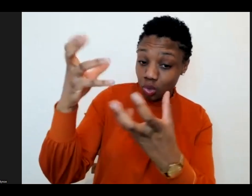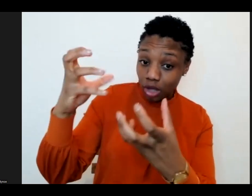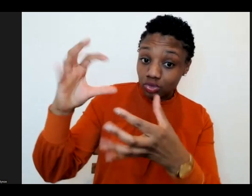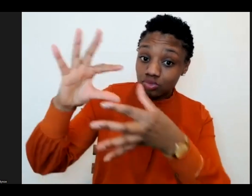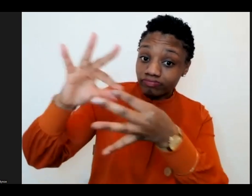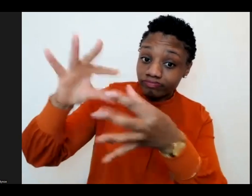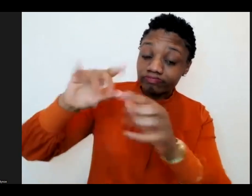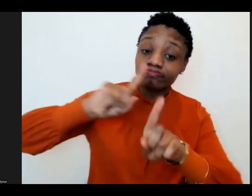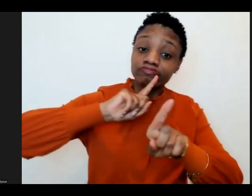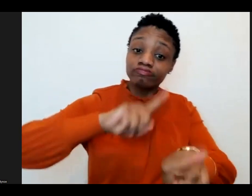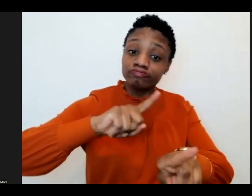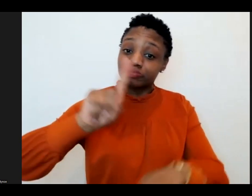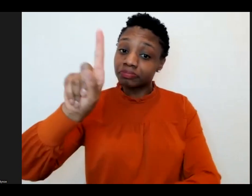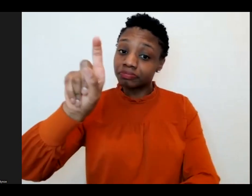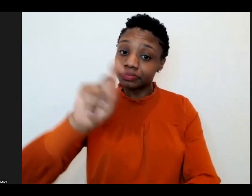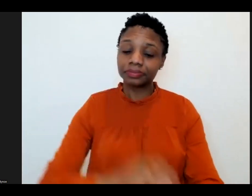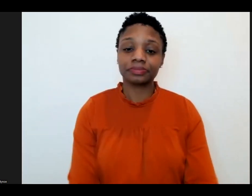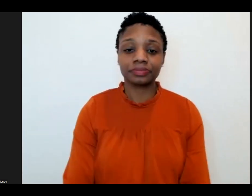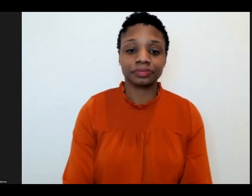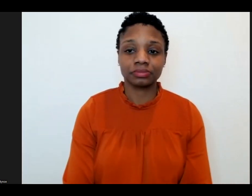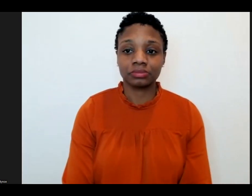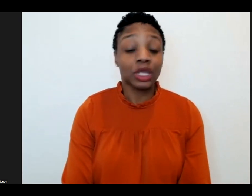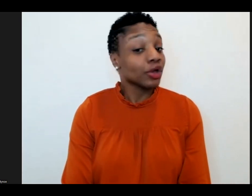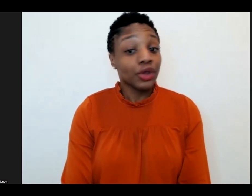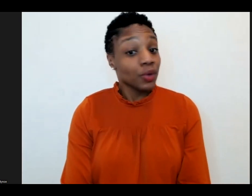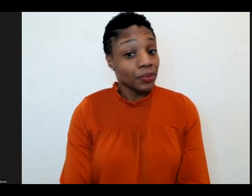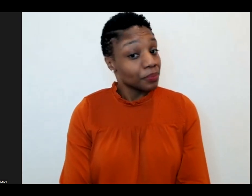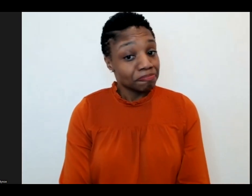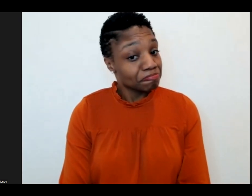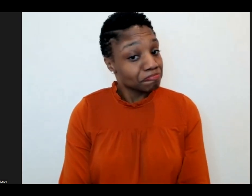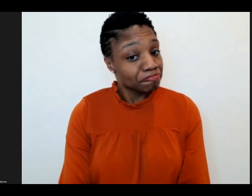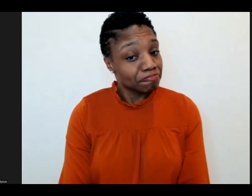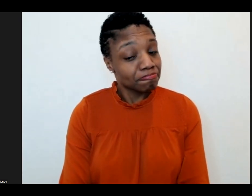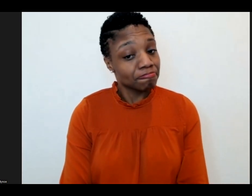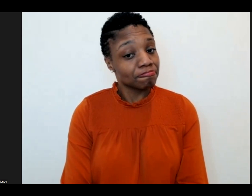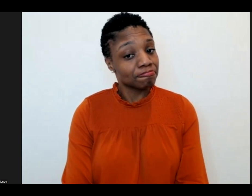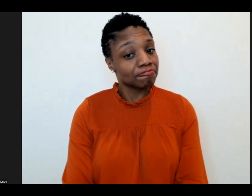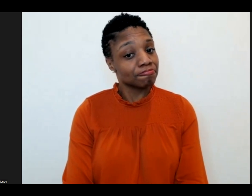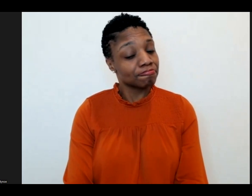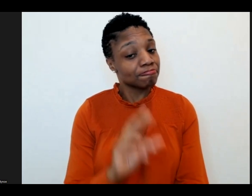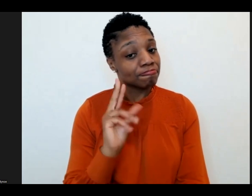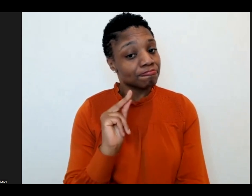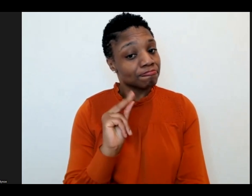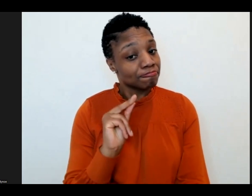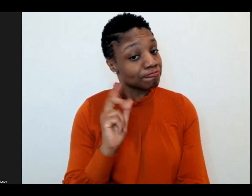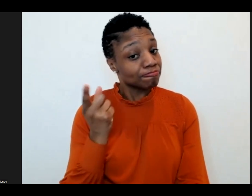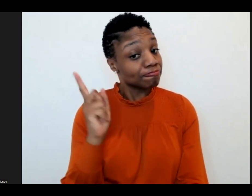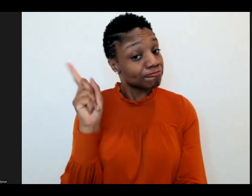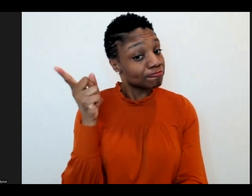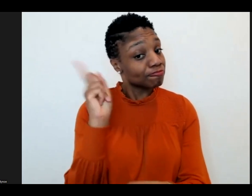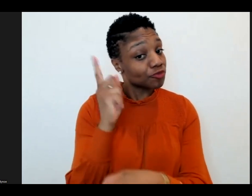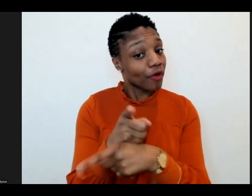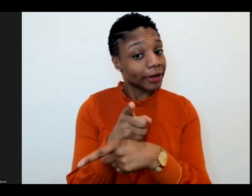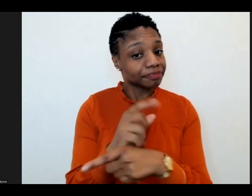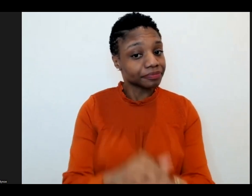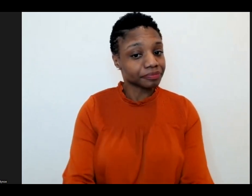sé si usted quiere responder a la persona que hizo el comentario eh No no no Eh Yo